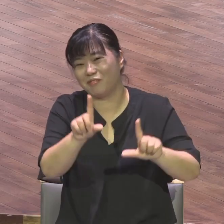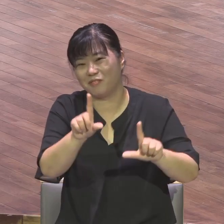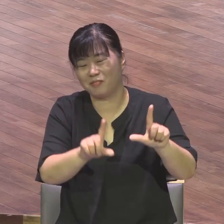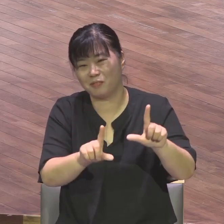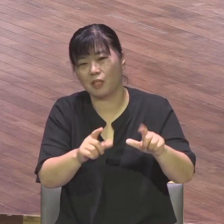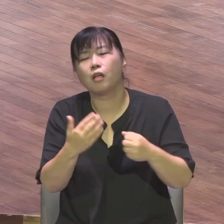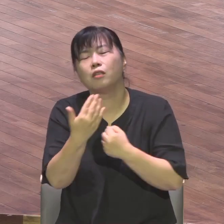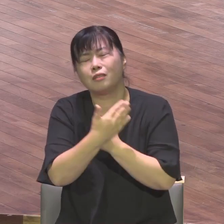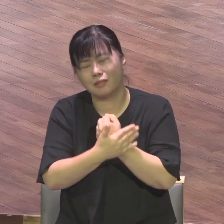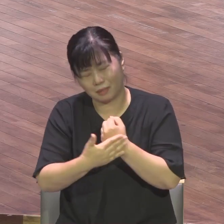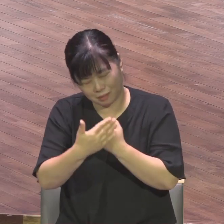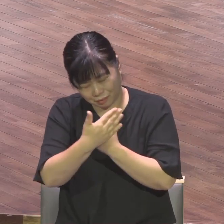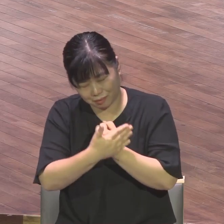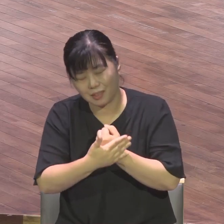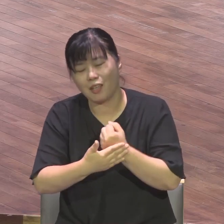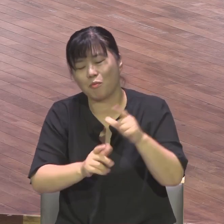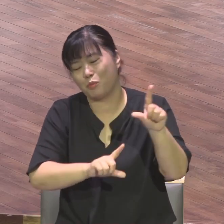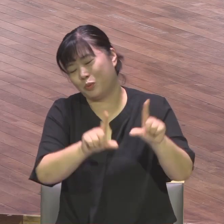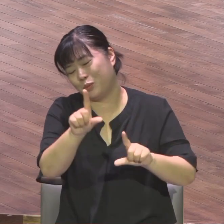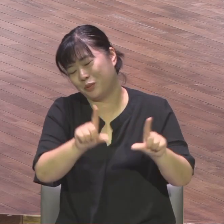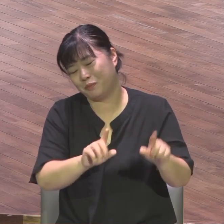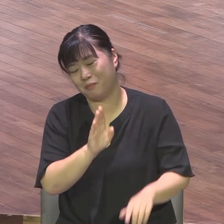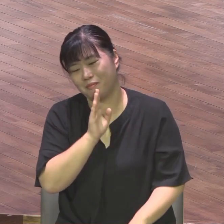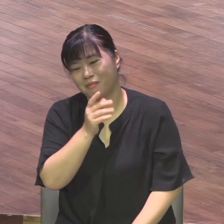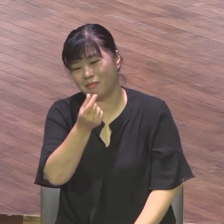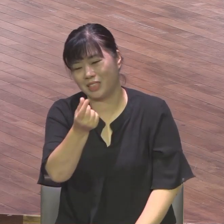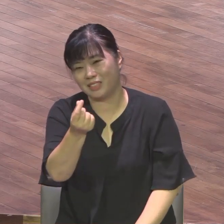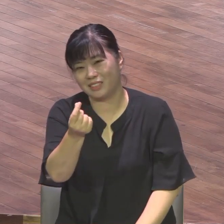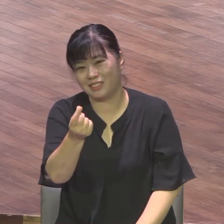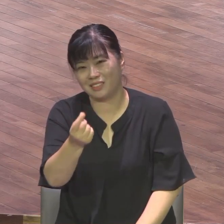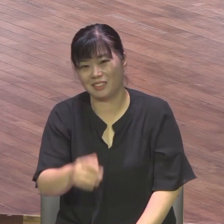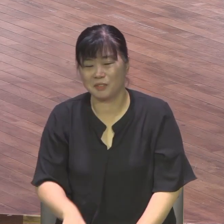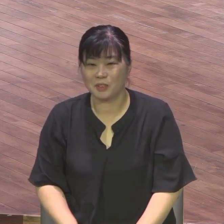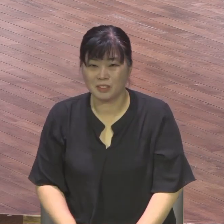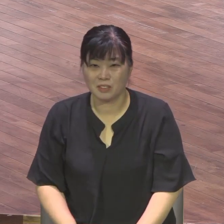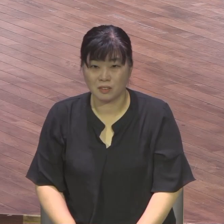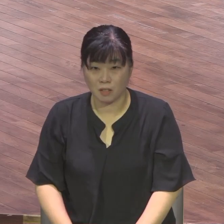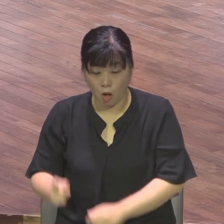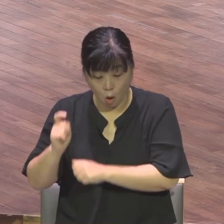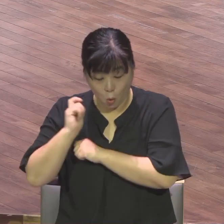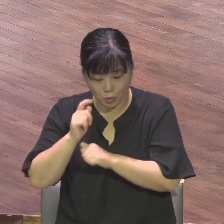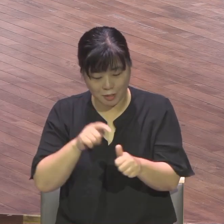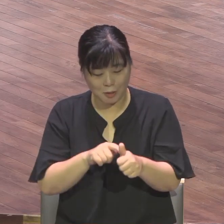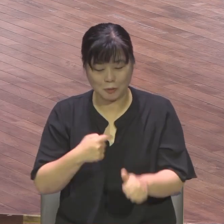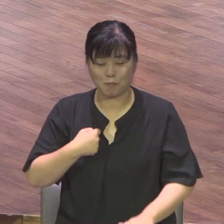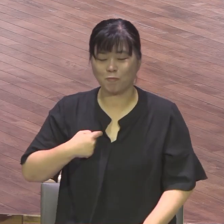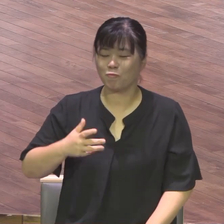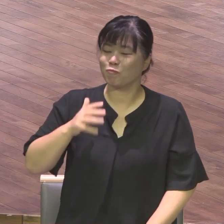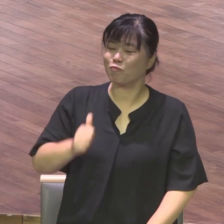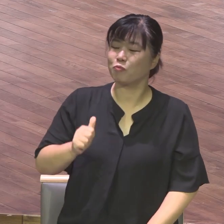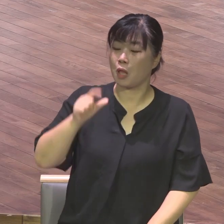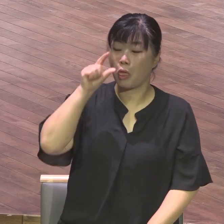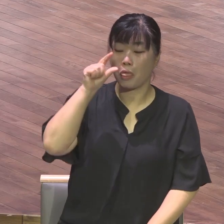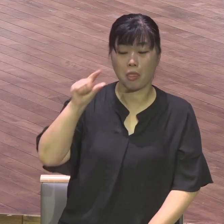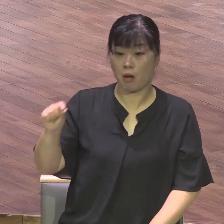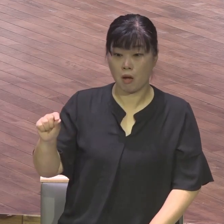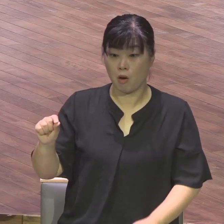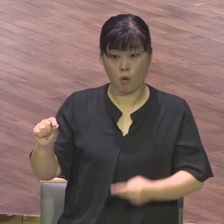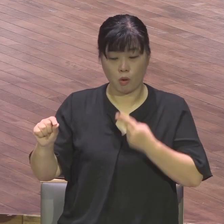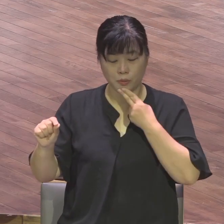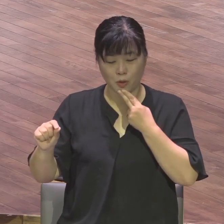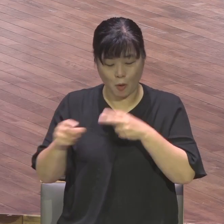은혜 받는 사람은요, 절대 교만하지 않습니다. 은혜 받는 사람은 모가지 힘주지 않습니다.